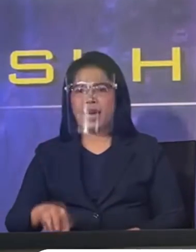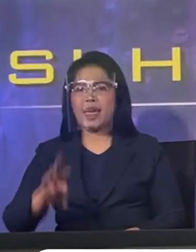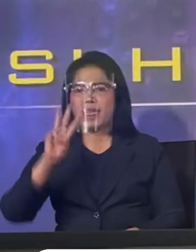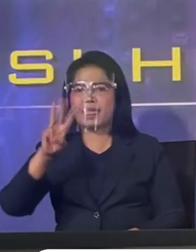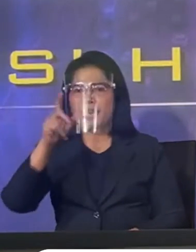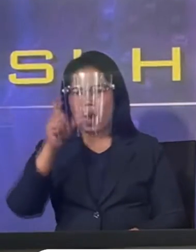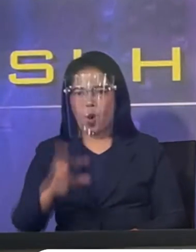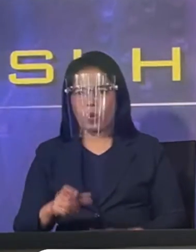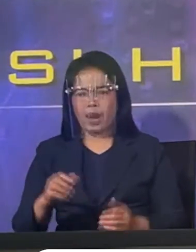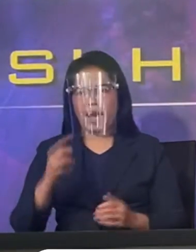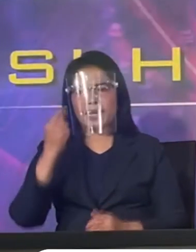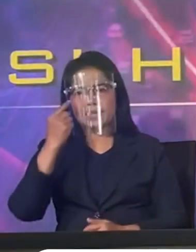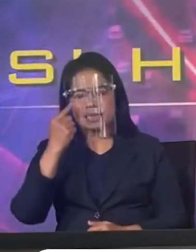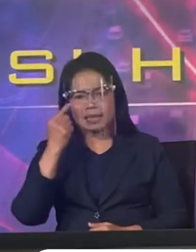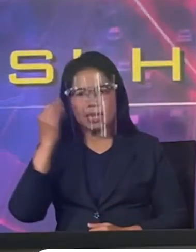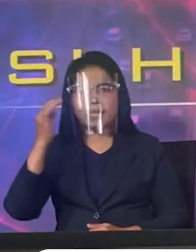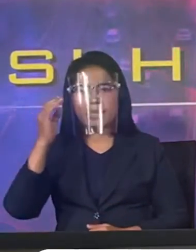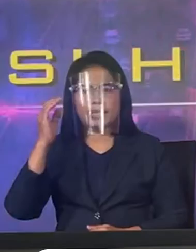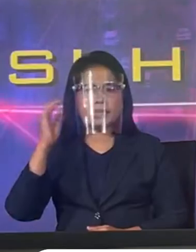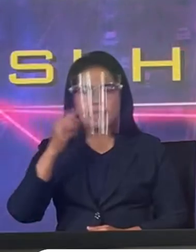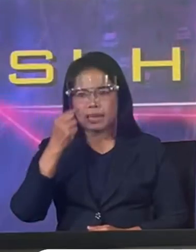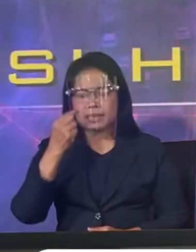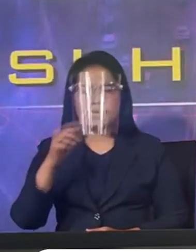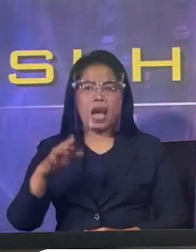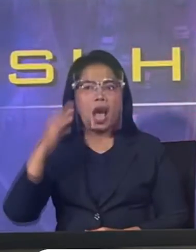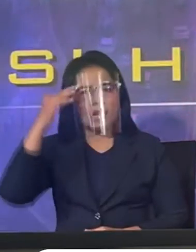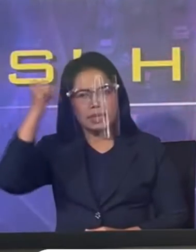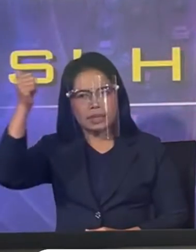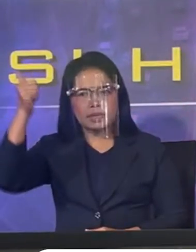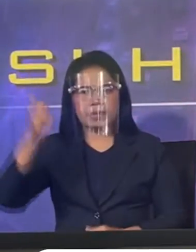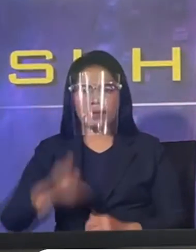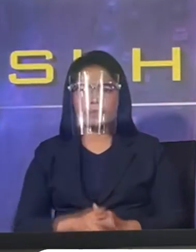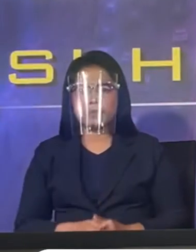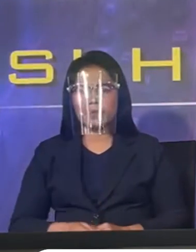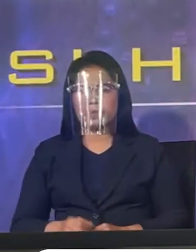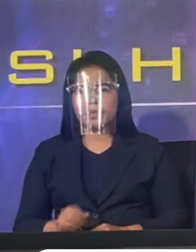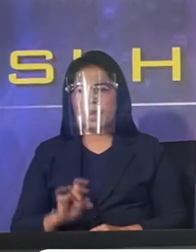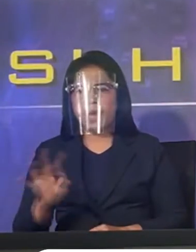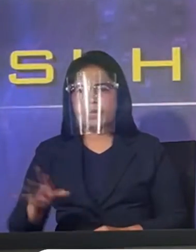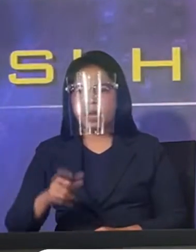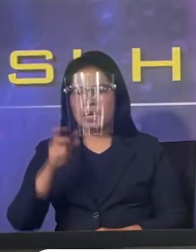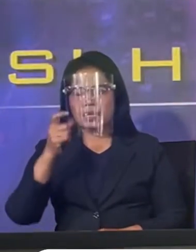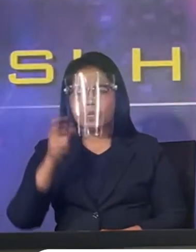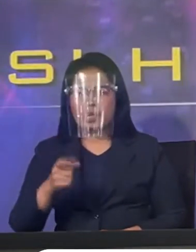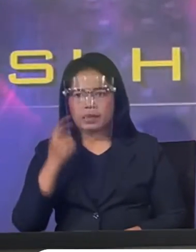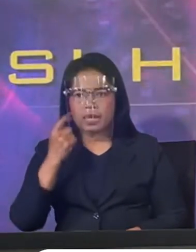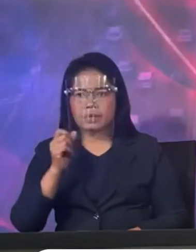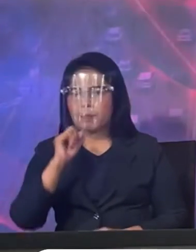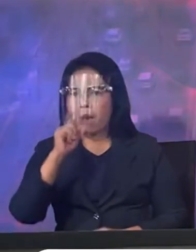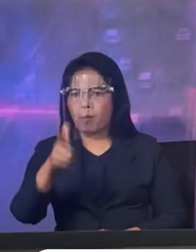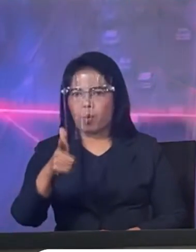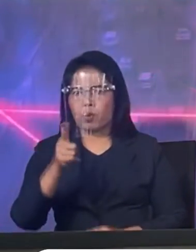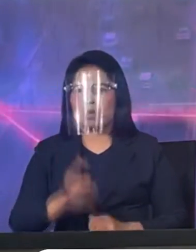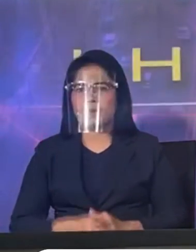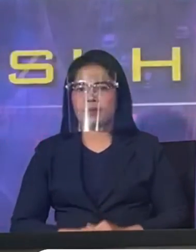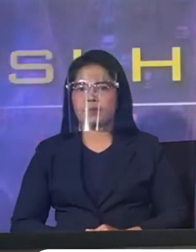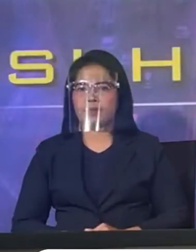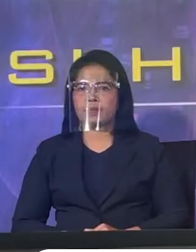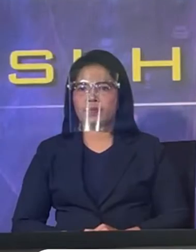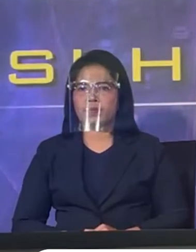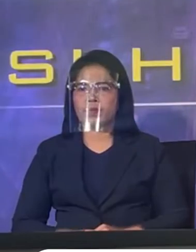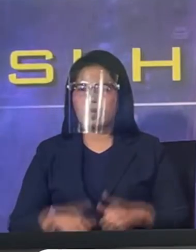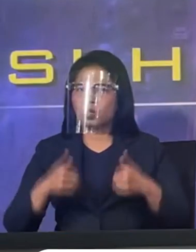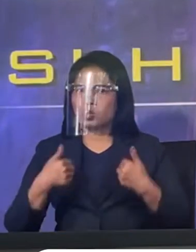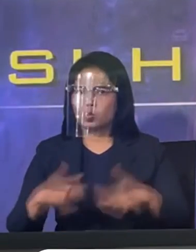tiga orang saksi ahli untuk saksi diantaranya adalah saksi pelapor di kemudian Ya